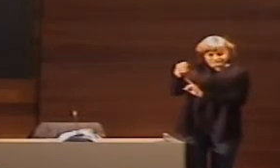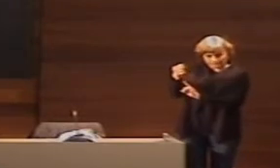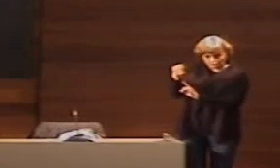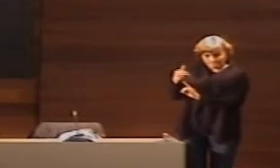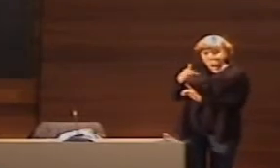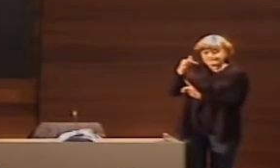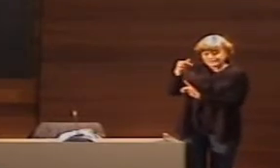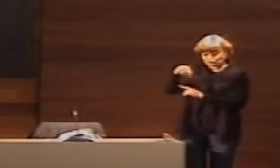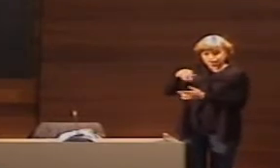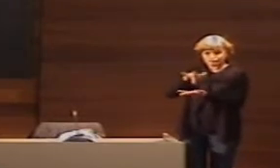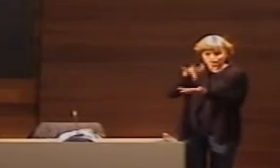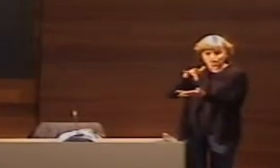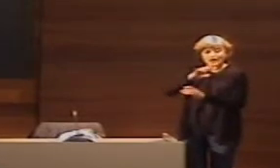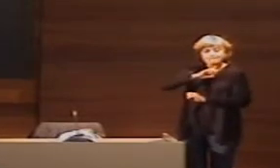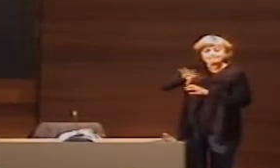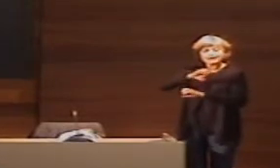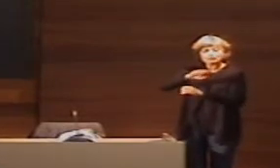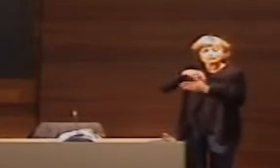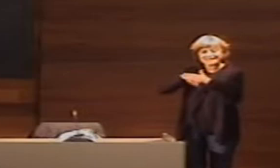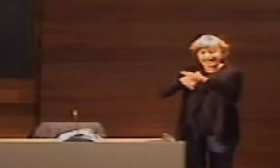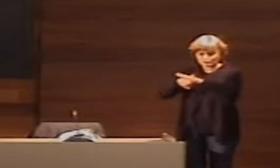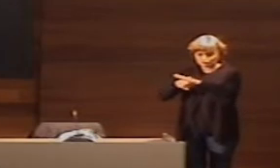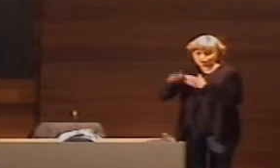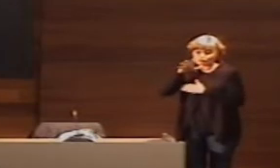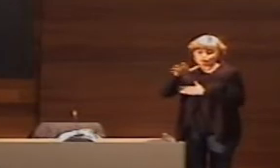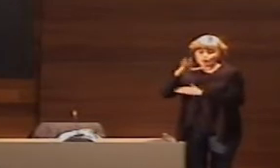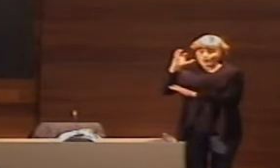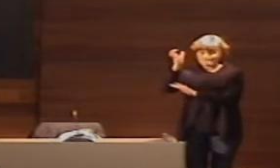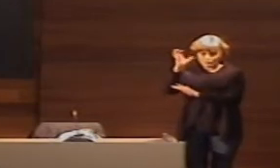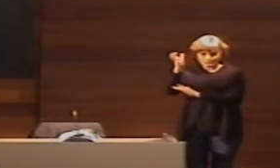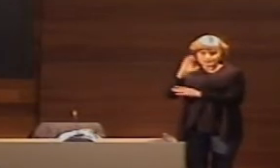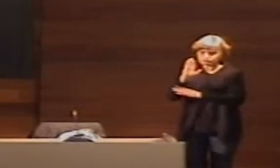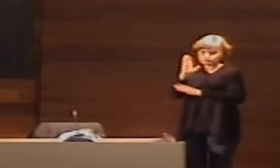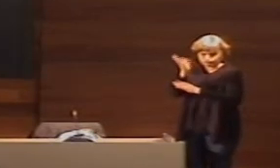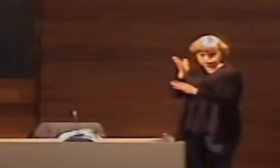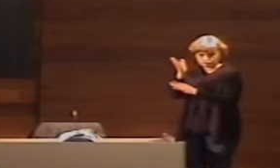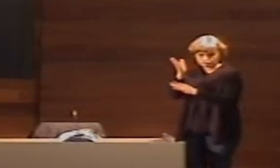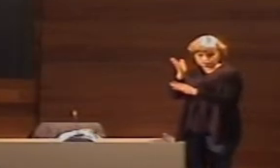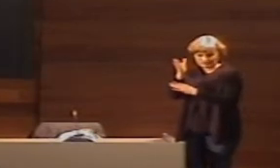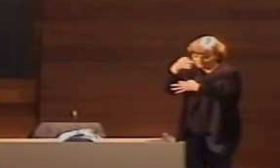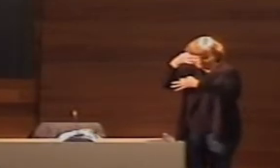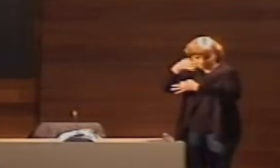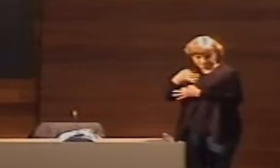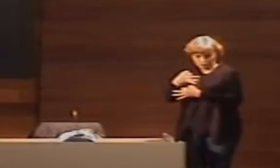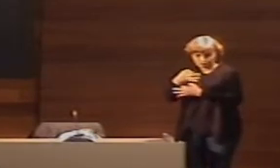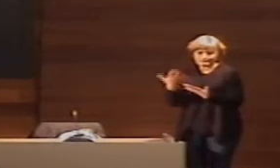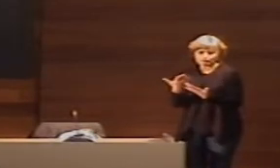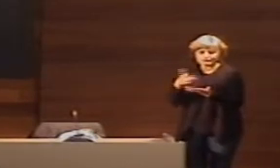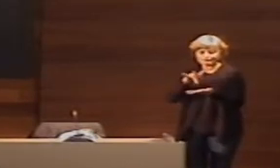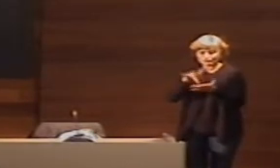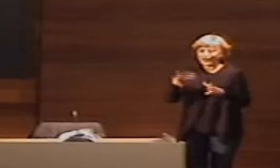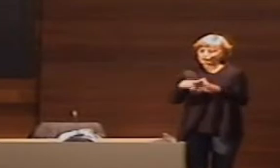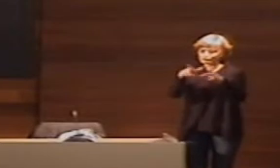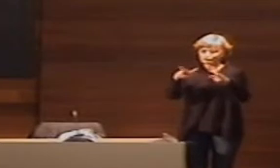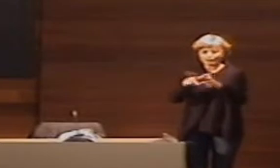que además de la vertiente de su efecto, de su incidencia en la estrategia de clima, pues también es un tema